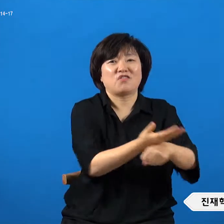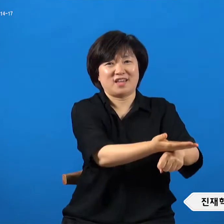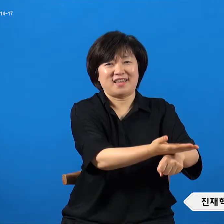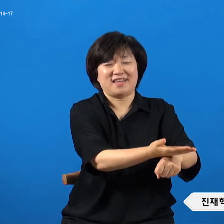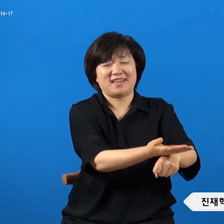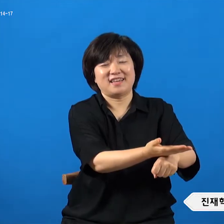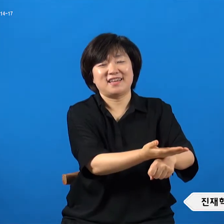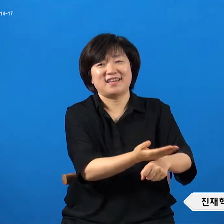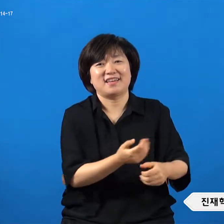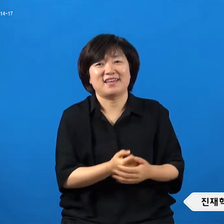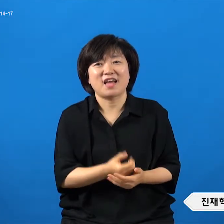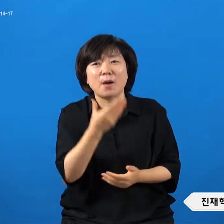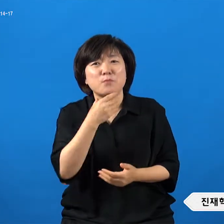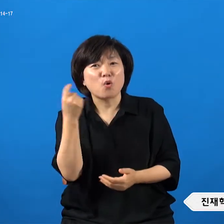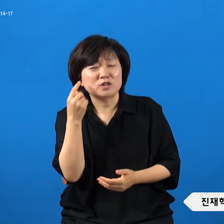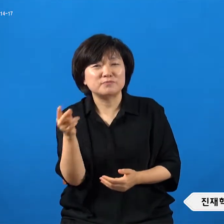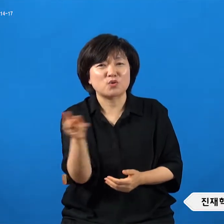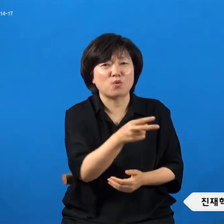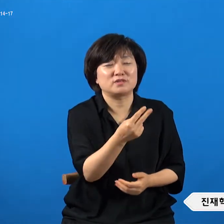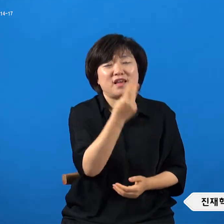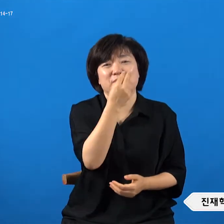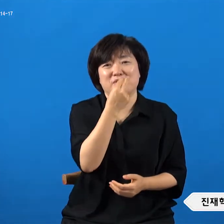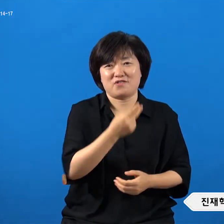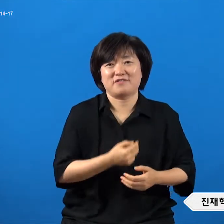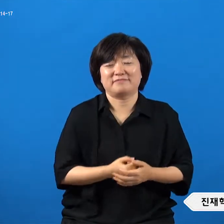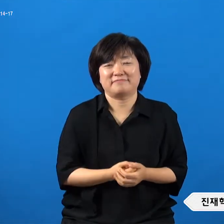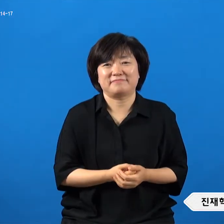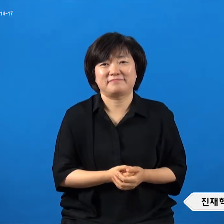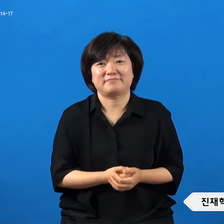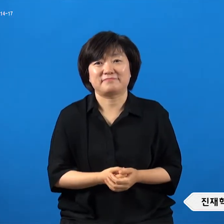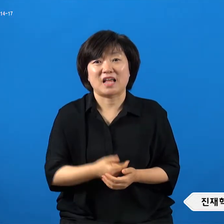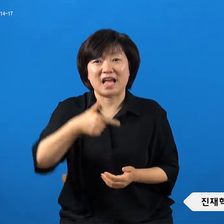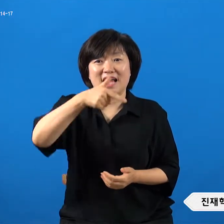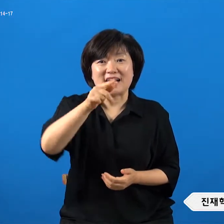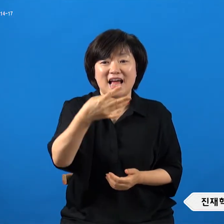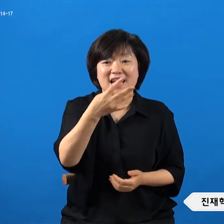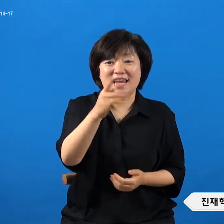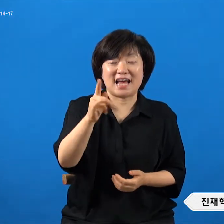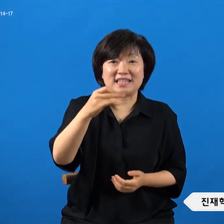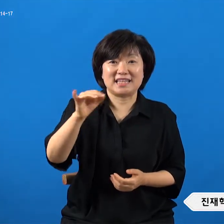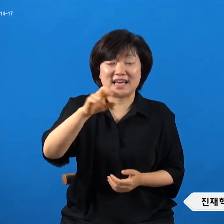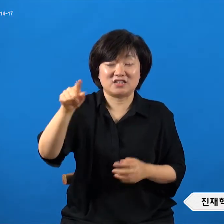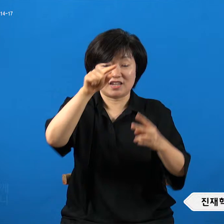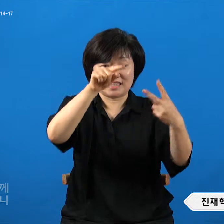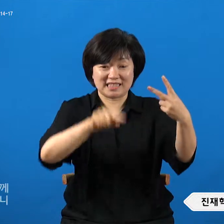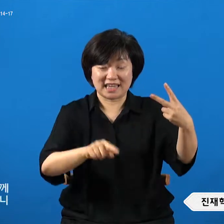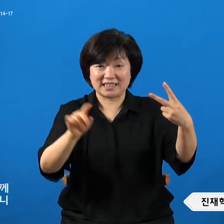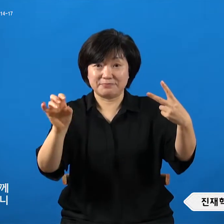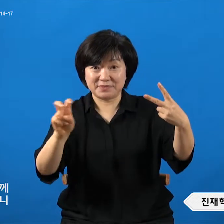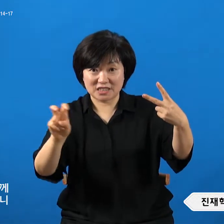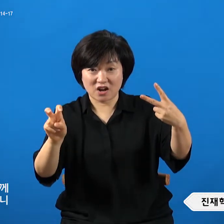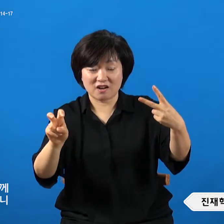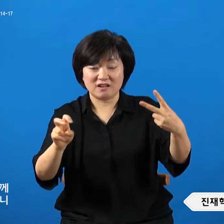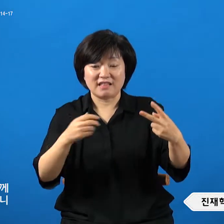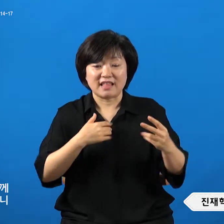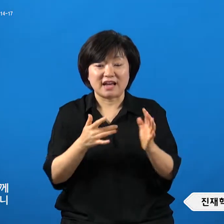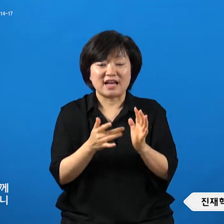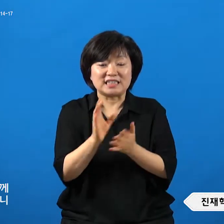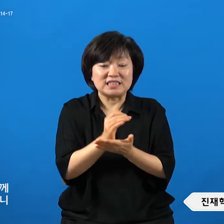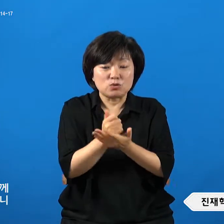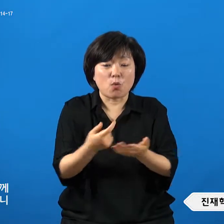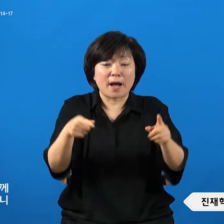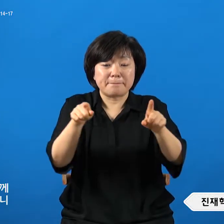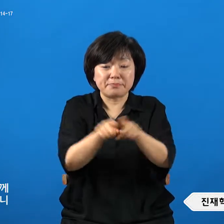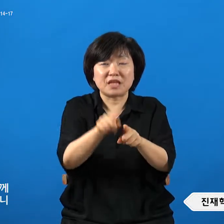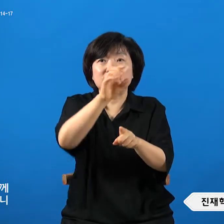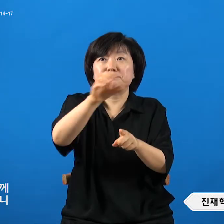복음은 생명이기 때문입니다. 그래서 갈라디아서 2장 20절은 이렇게 말씀합니다. 내가 그리스도와 함께 십자가에